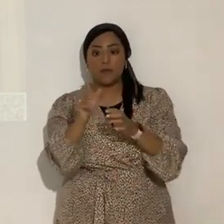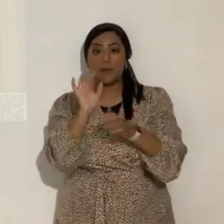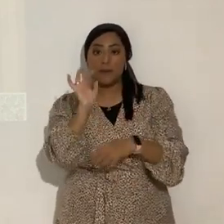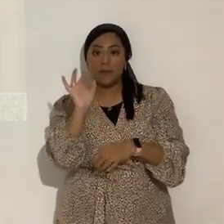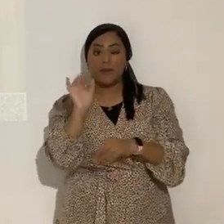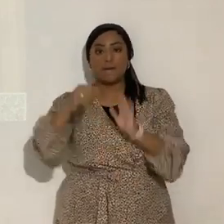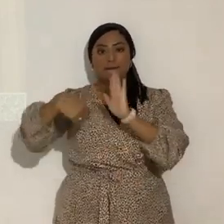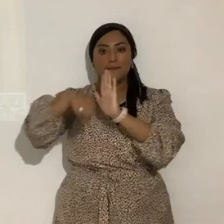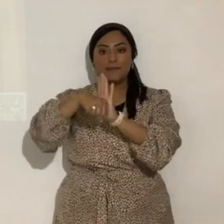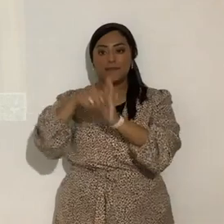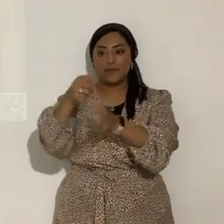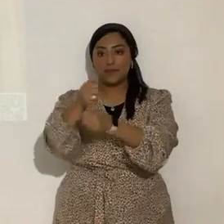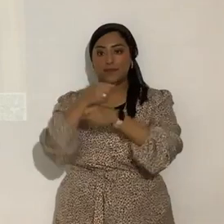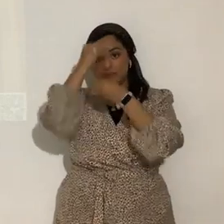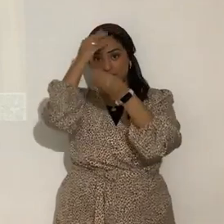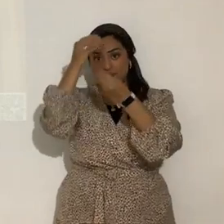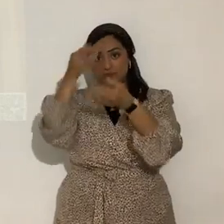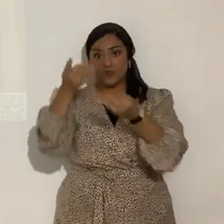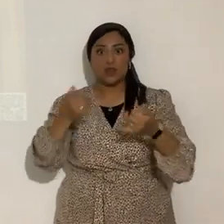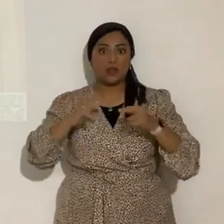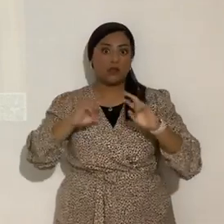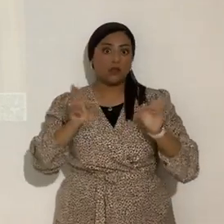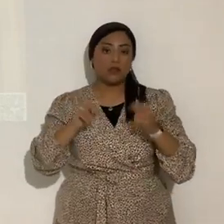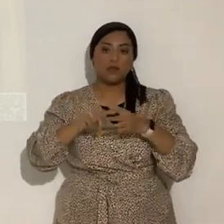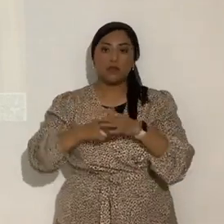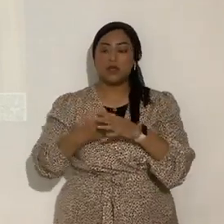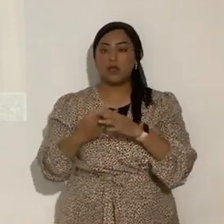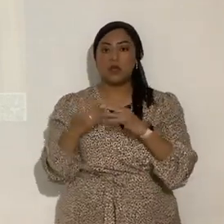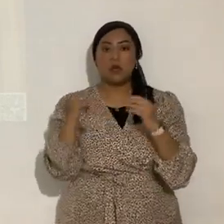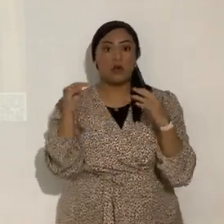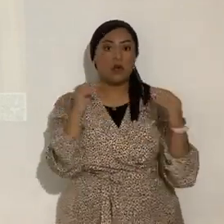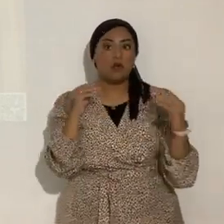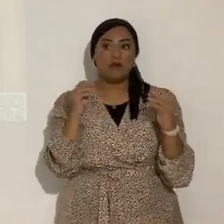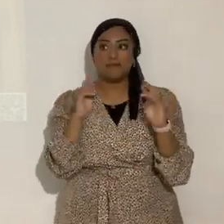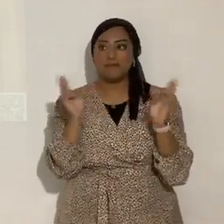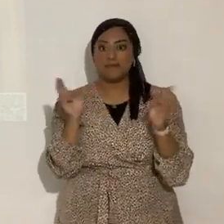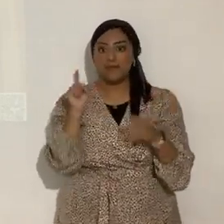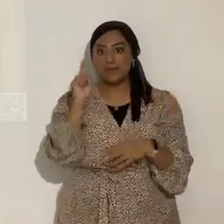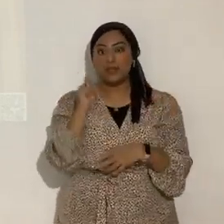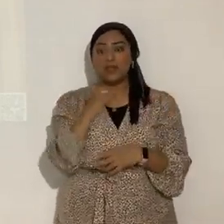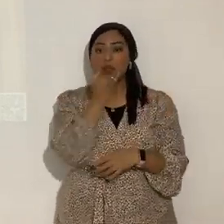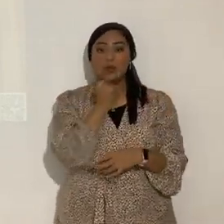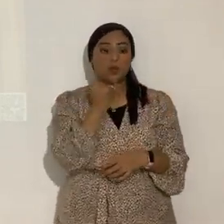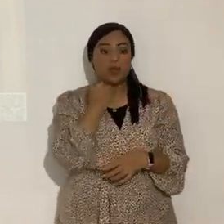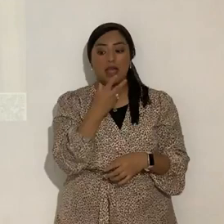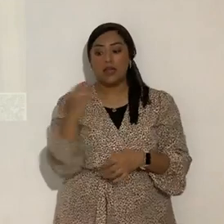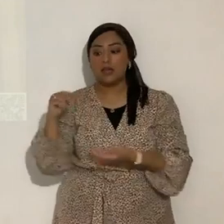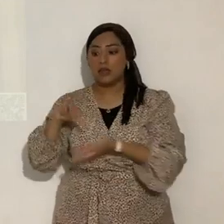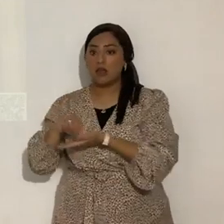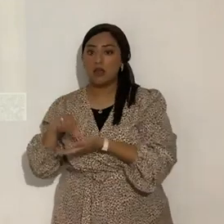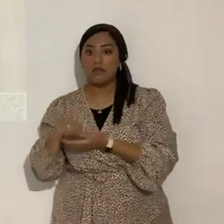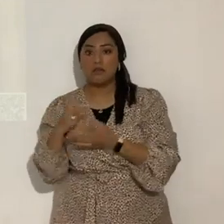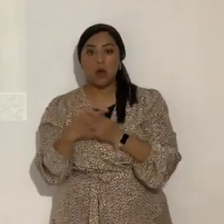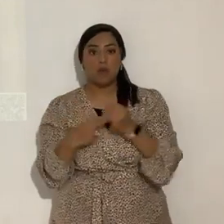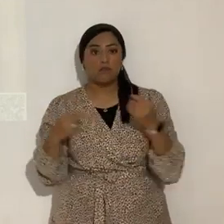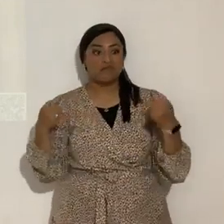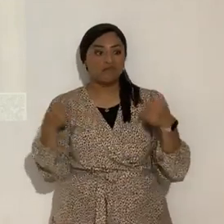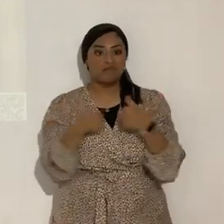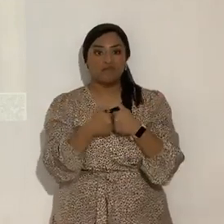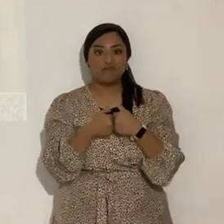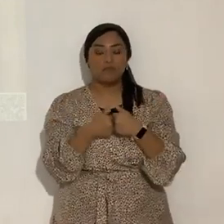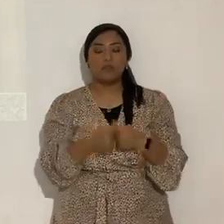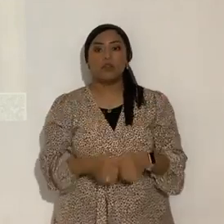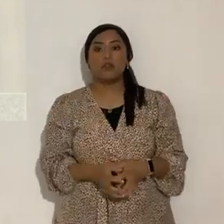las notificaciones. Ya empezó la guerra Irán-Israel. Israel-Irán ya empezó. ¿Sí?